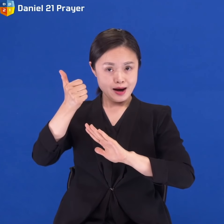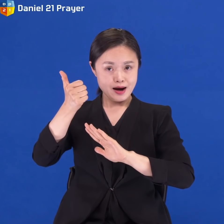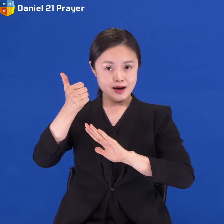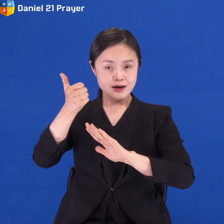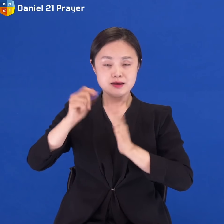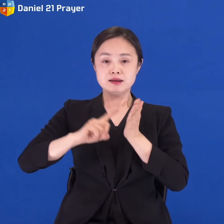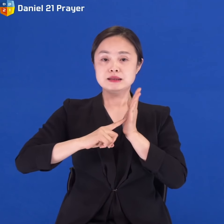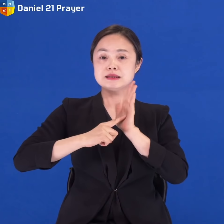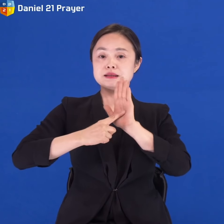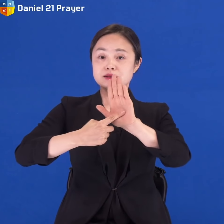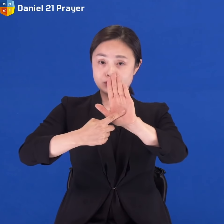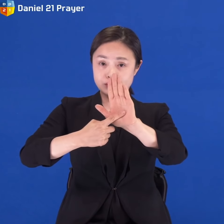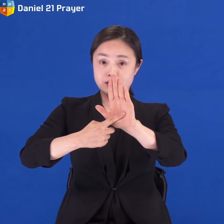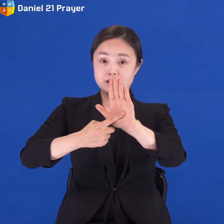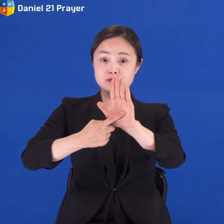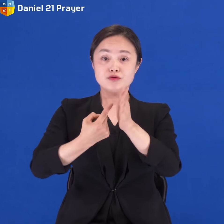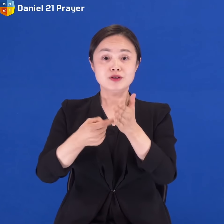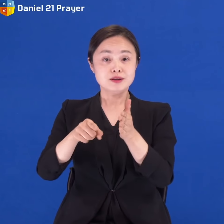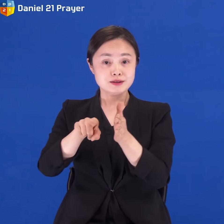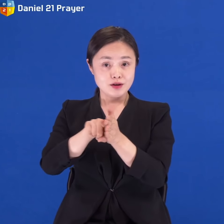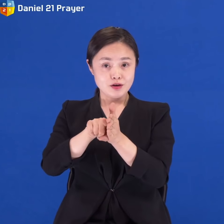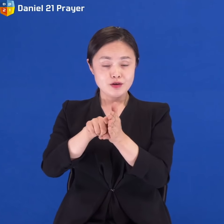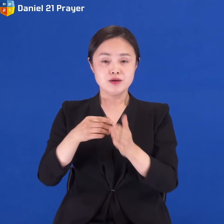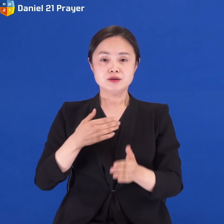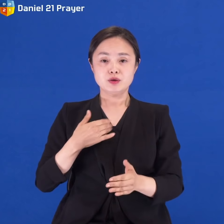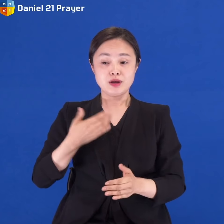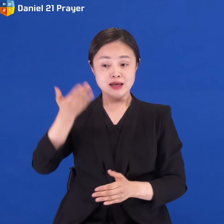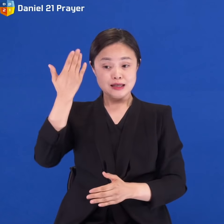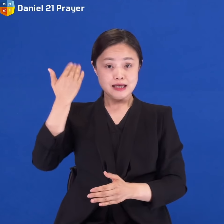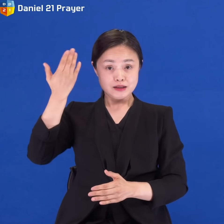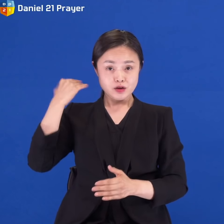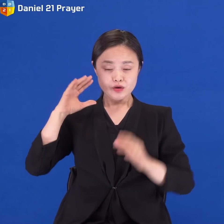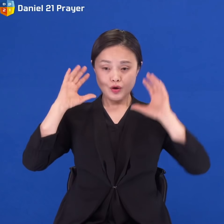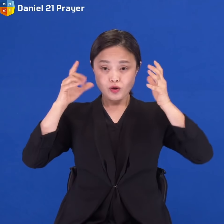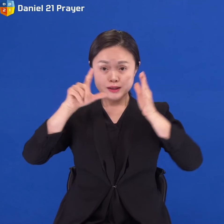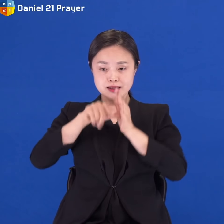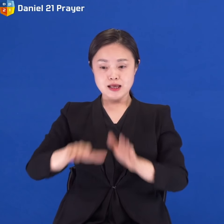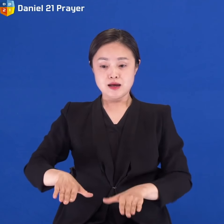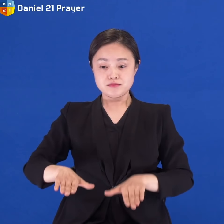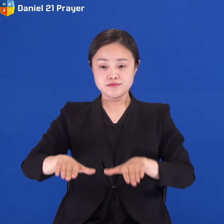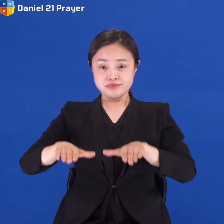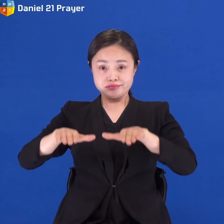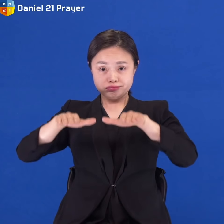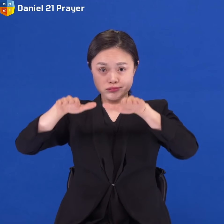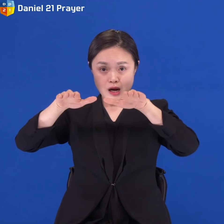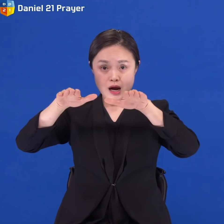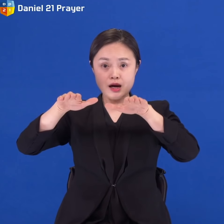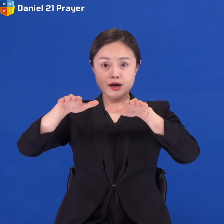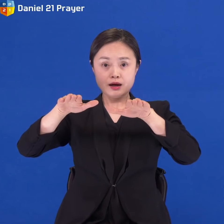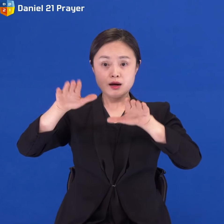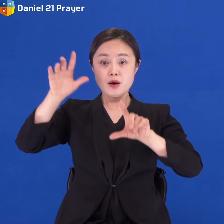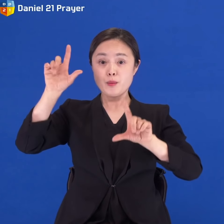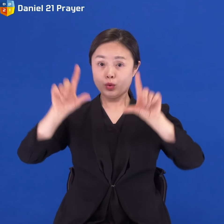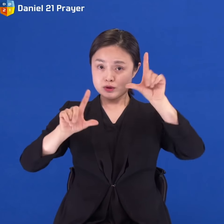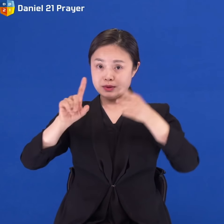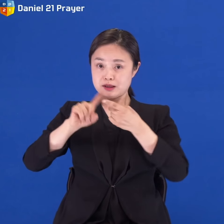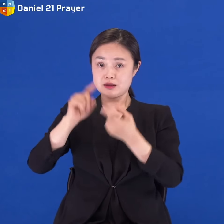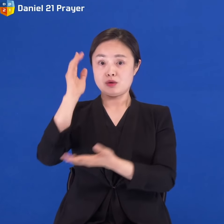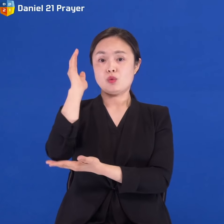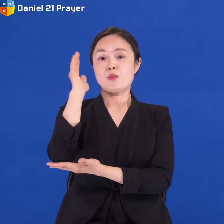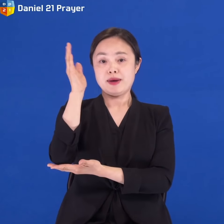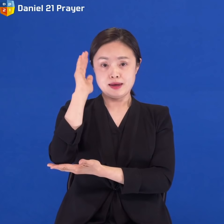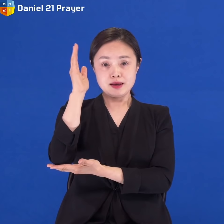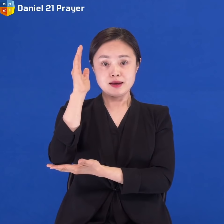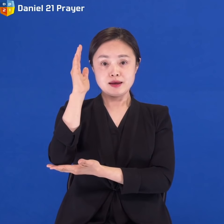위해서 저의 양육 환경을 고백하고 있지만, 이것이 저의 혈육이나